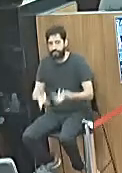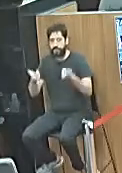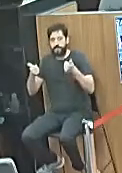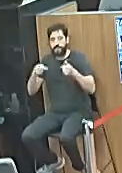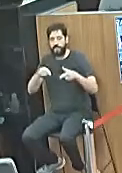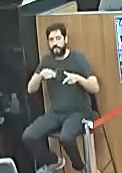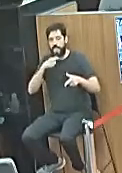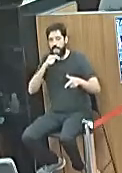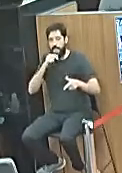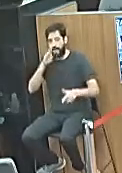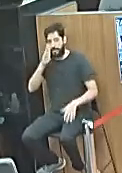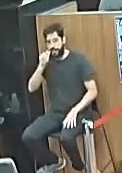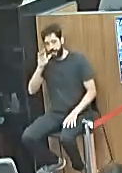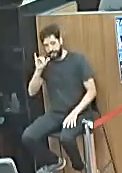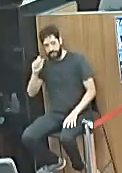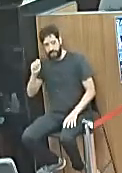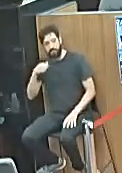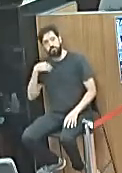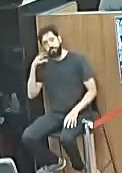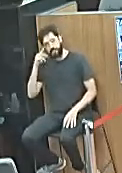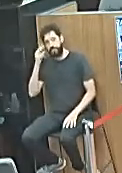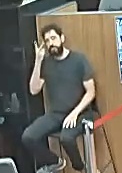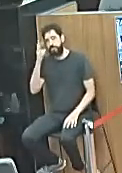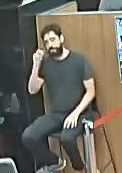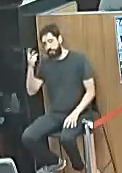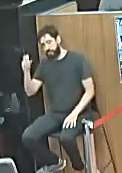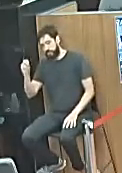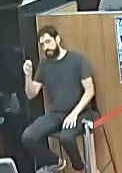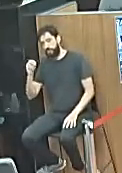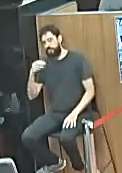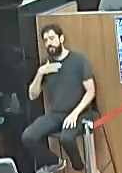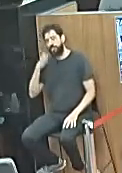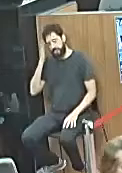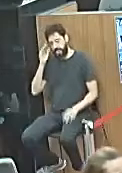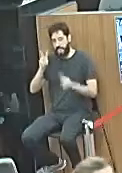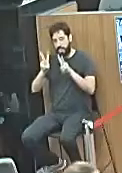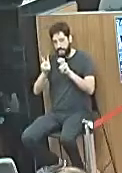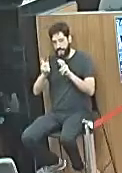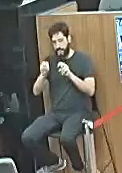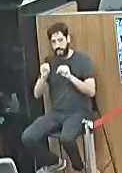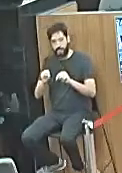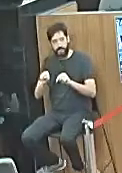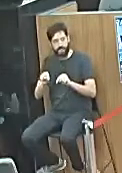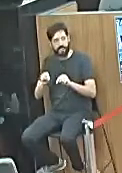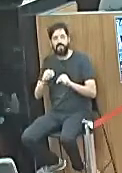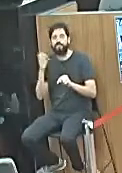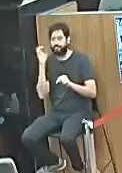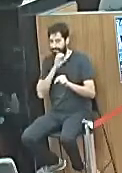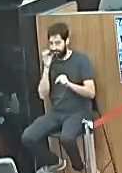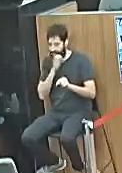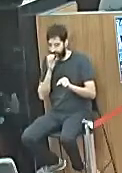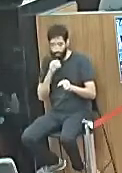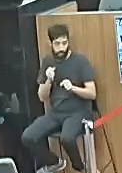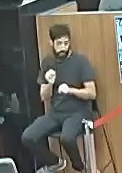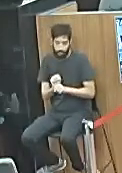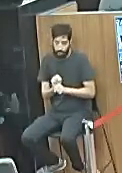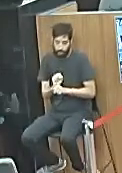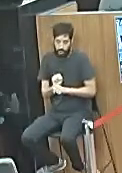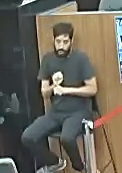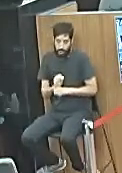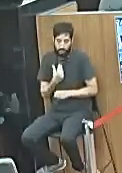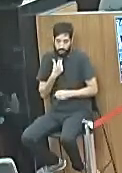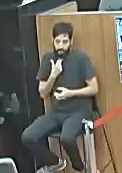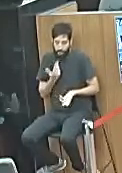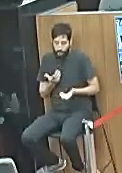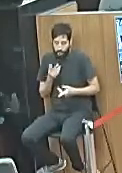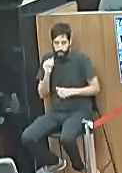que a partir do ano de 2020 a gente sabe que é um tema é extremamente urgente a gente não pode esperar a virada de